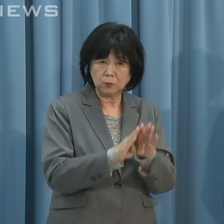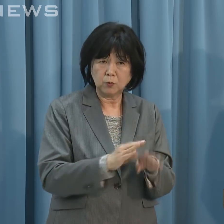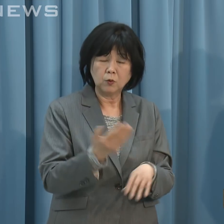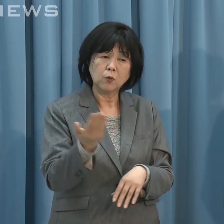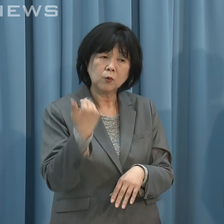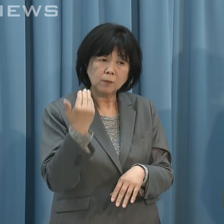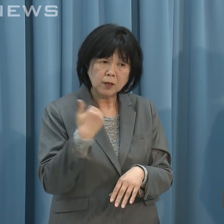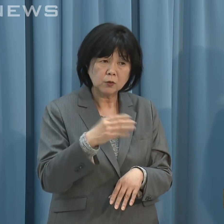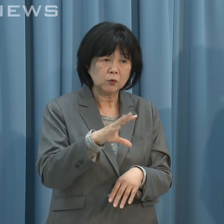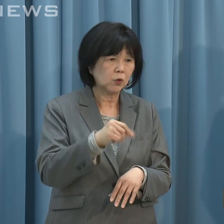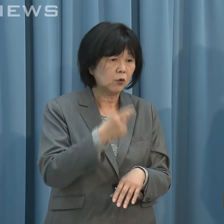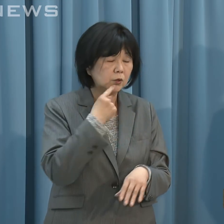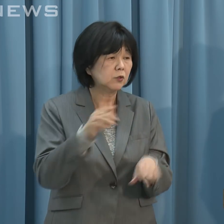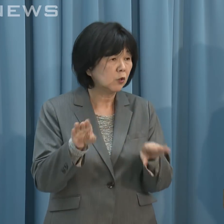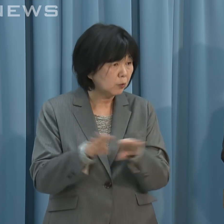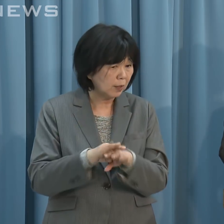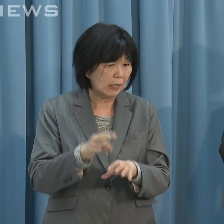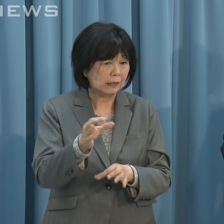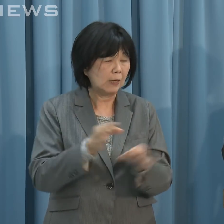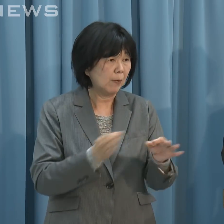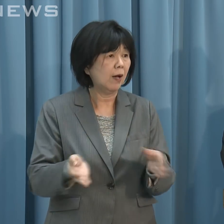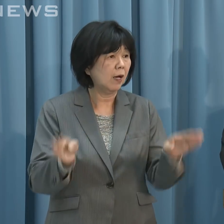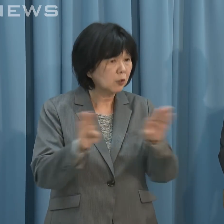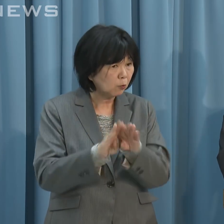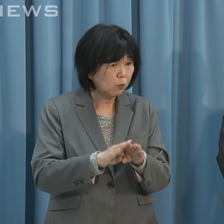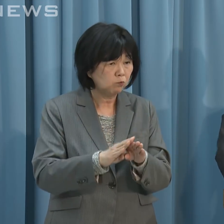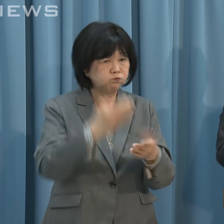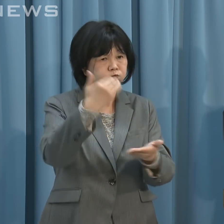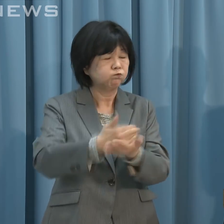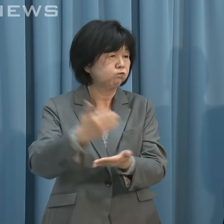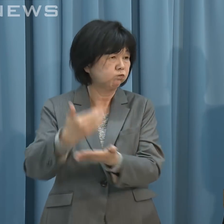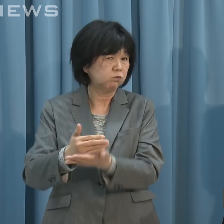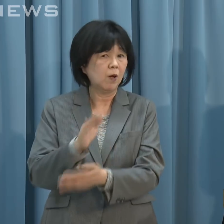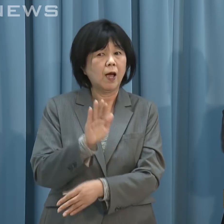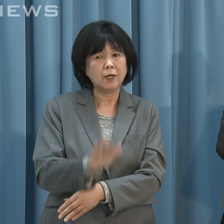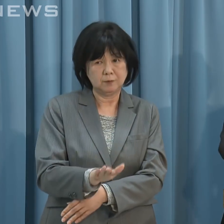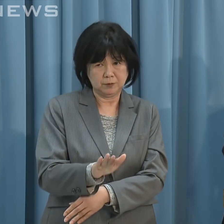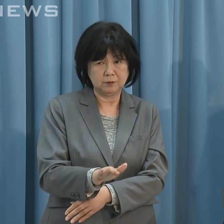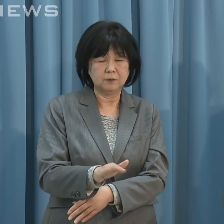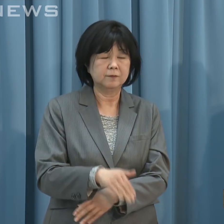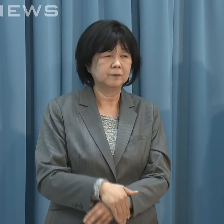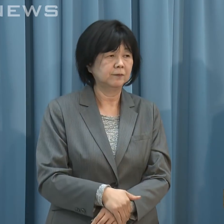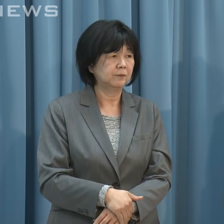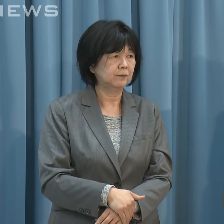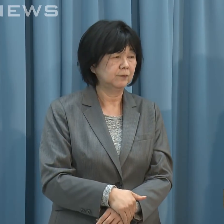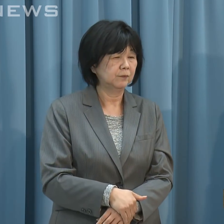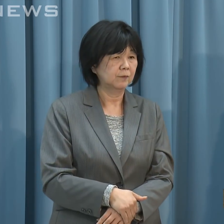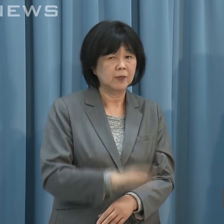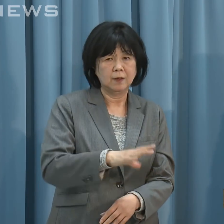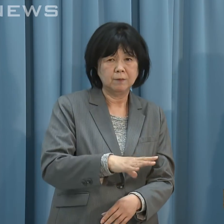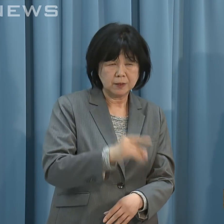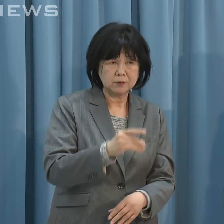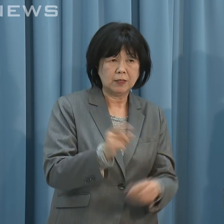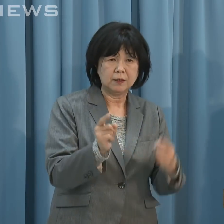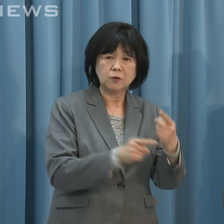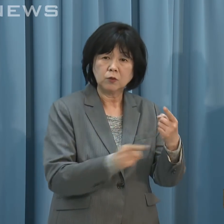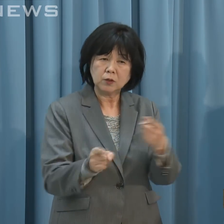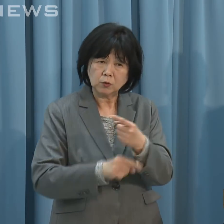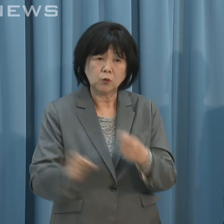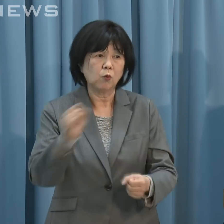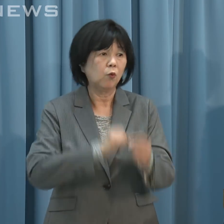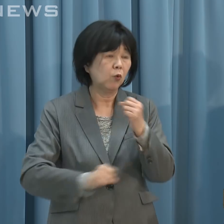末ですけれども閉じられたりするところもあるわけですね。で、そういう意味でまずは一人一人の行